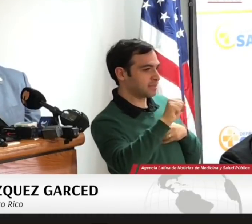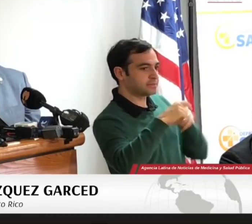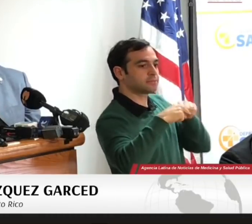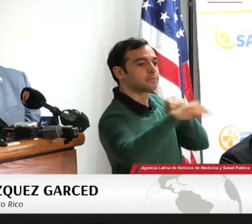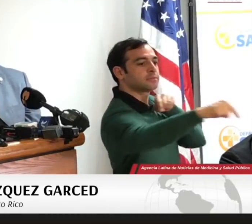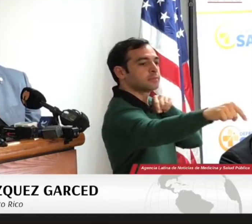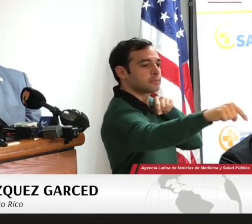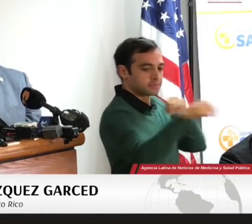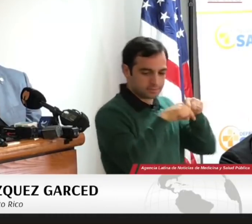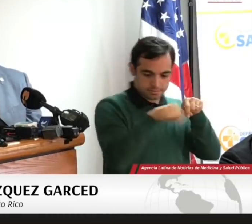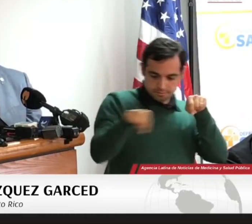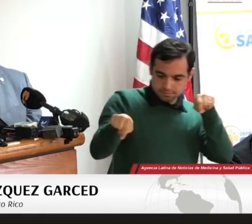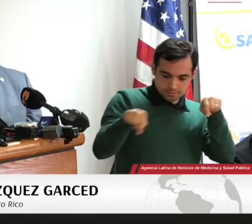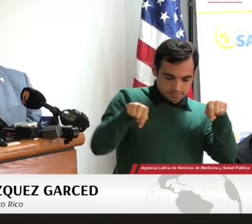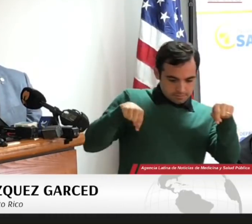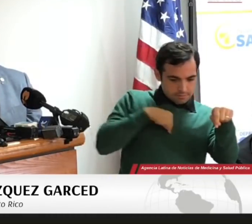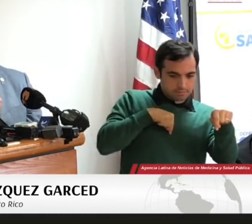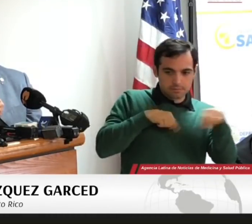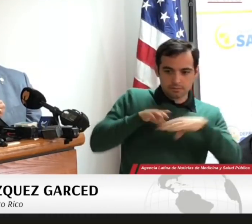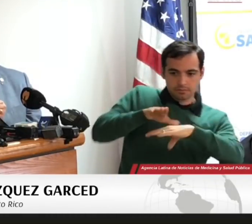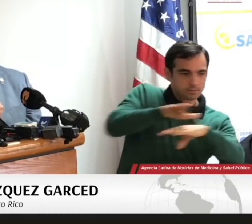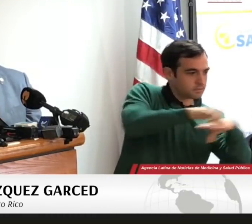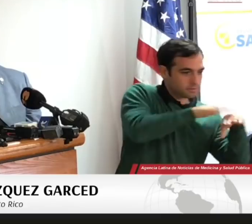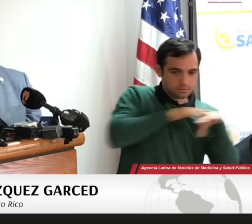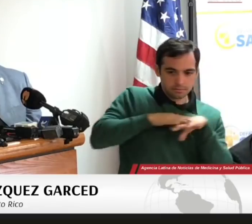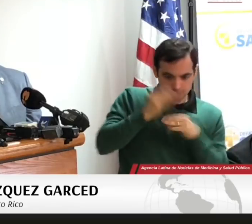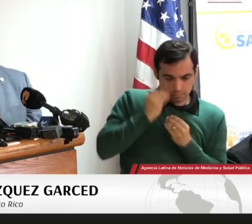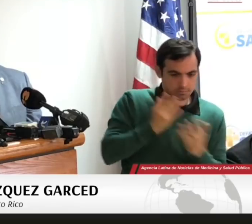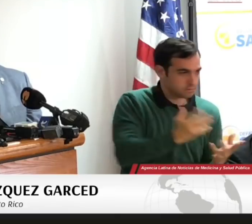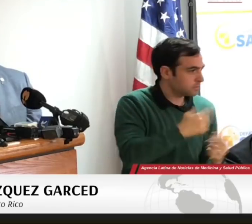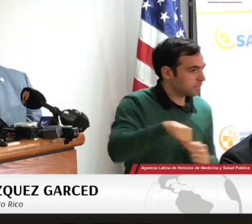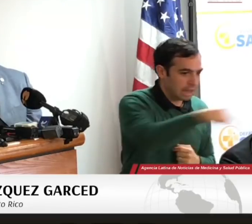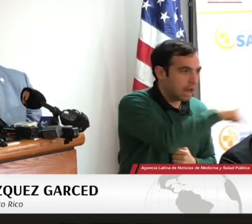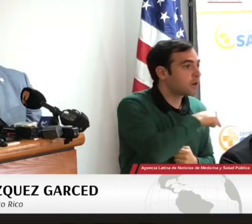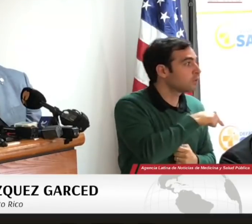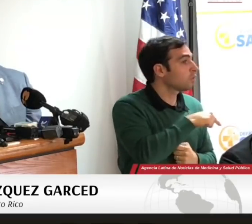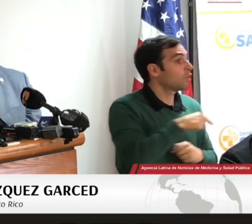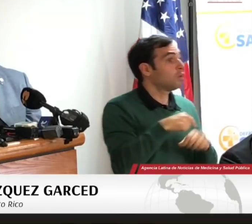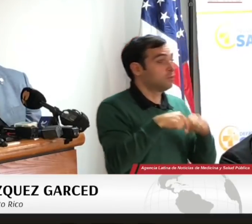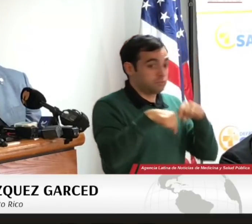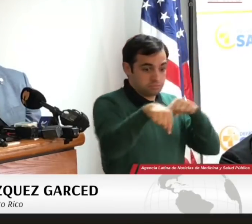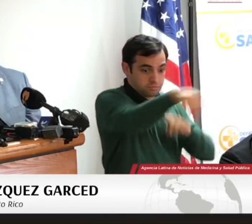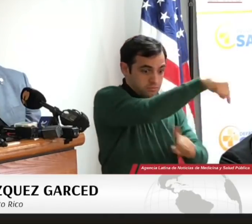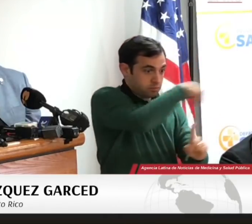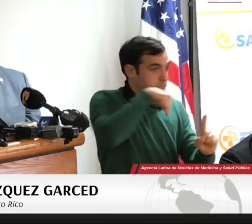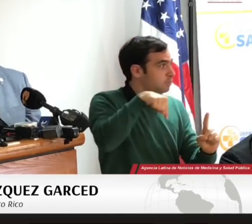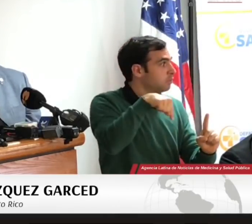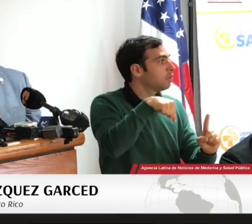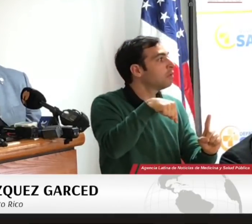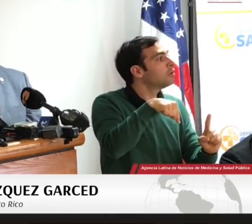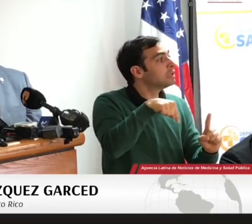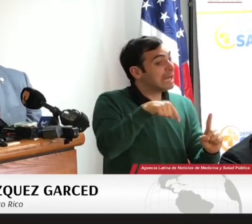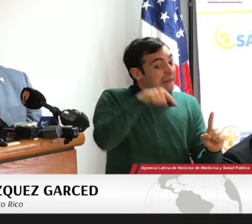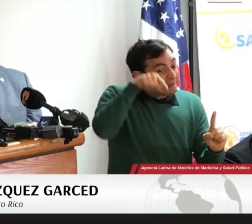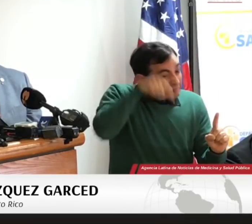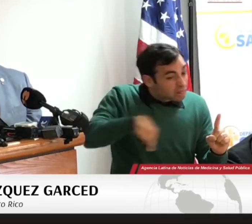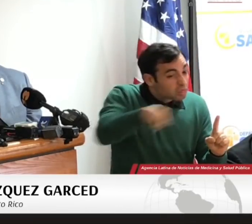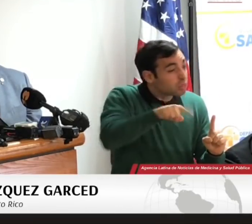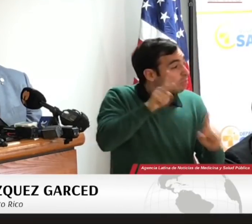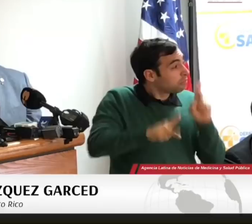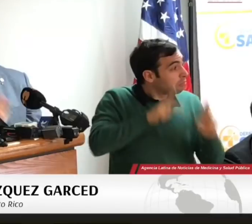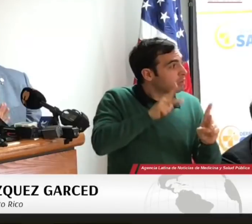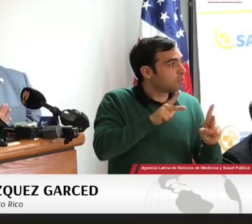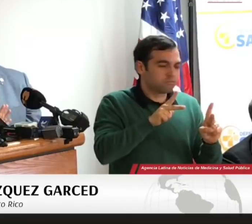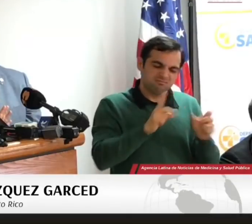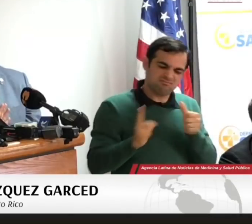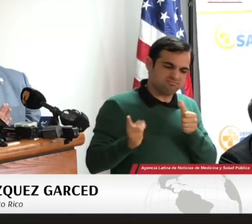M, se sugirieron 2 líneas hacia el frente y 2 líneas hacia atrás. Así que por eso que esas personas fueron las que en primera instancia